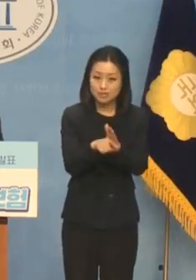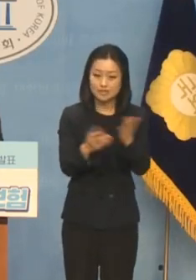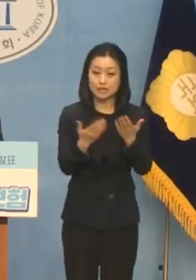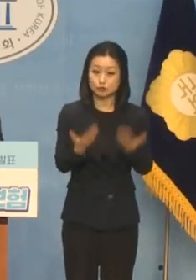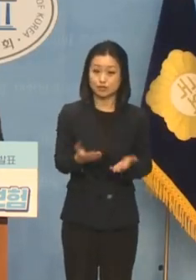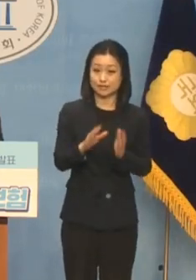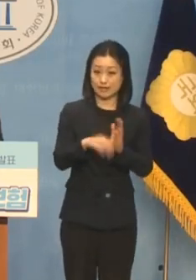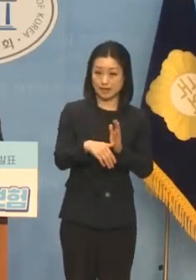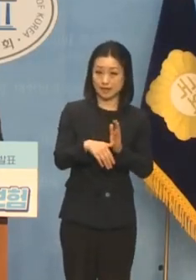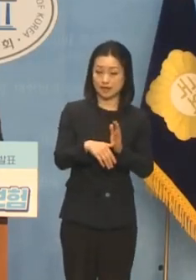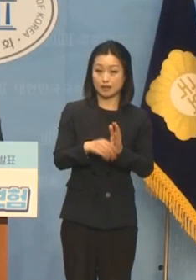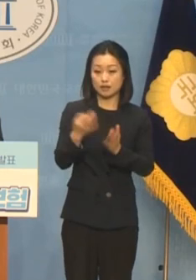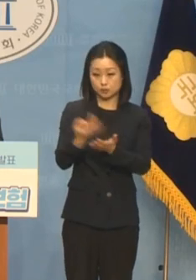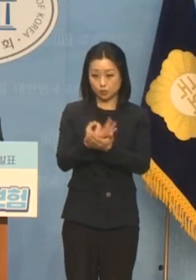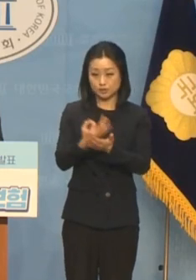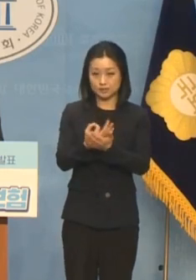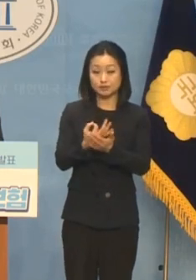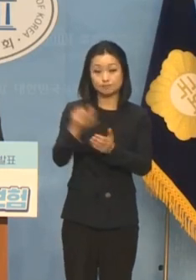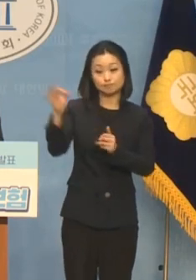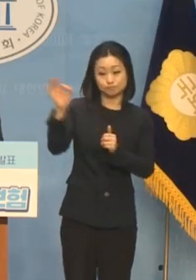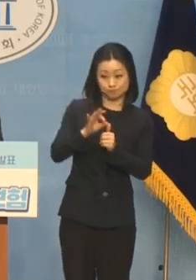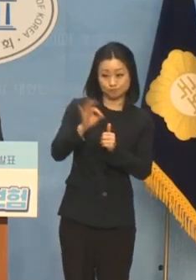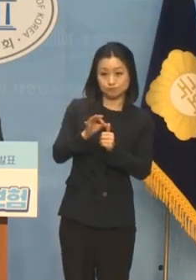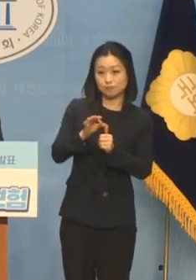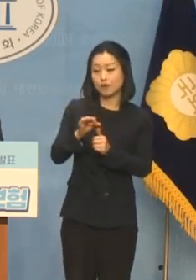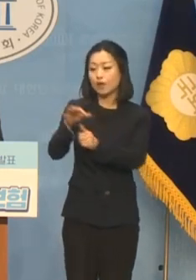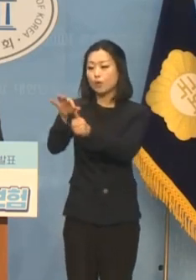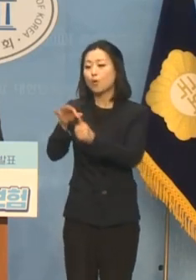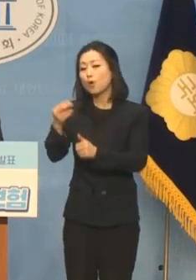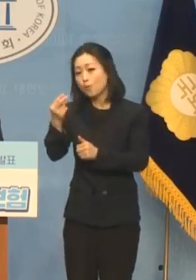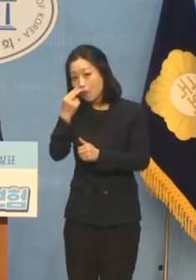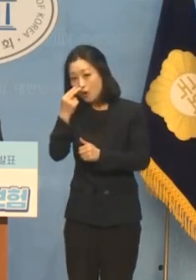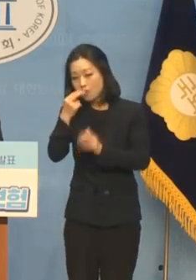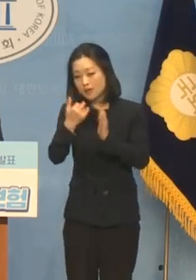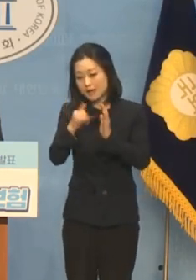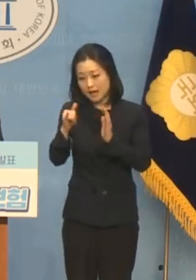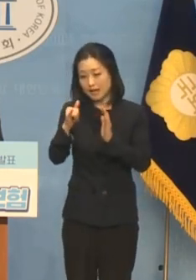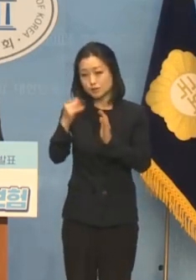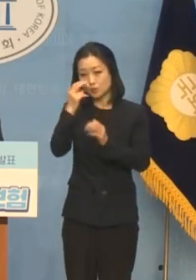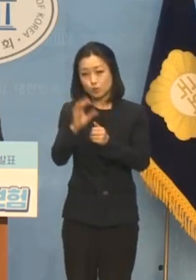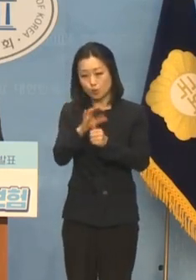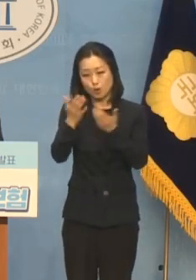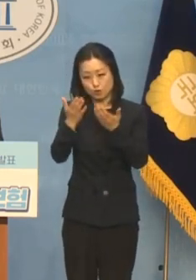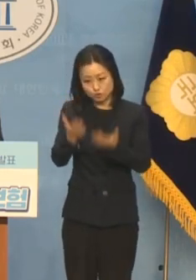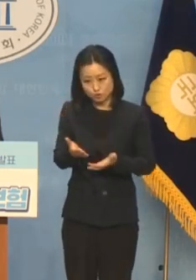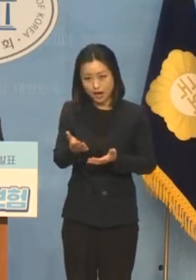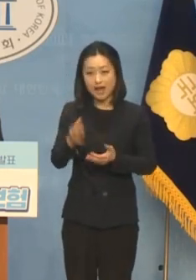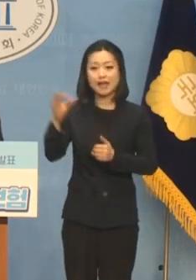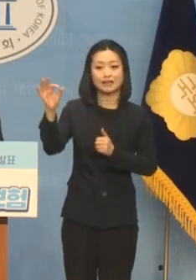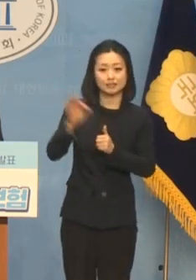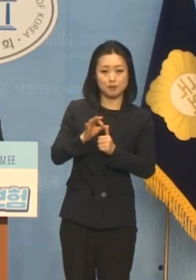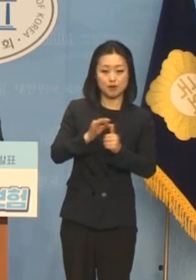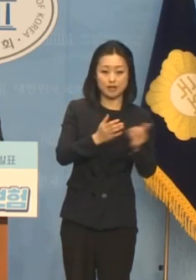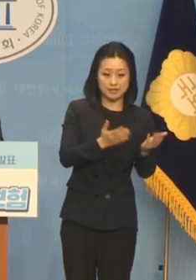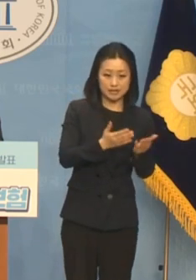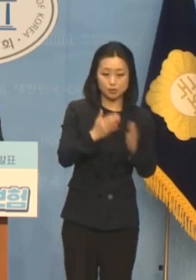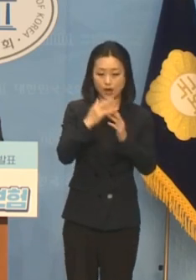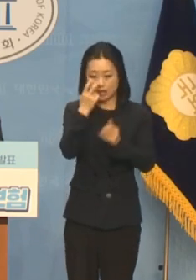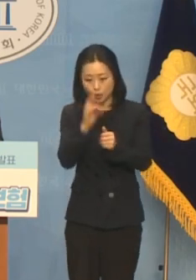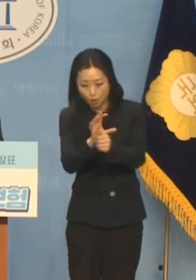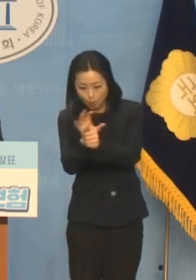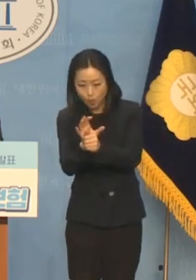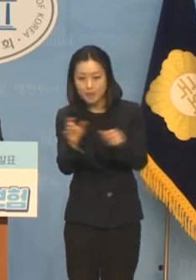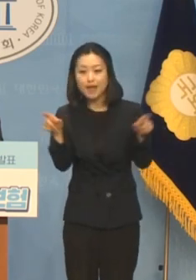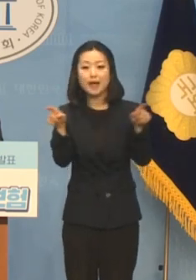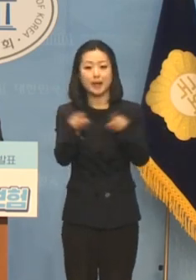쉴 경우 소득 보전을 위해 고용보험에서 가족 돌봄 휴직, 휴가급여를 도입해 일과 돌봄을